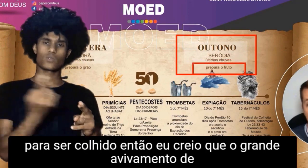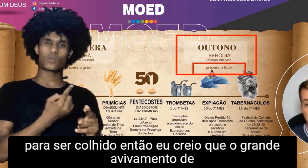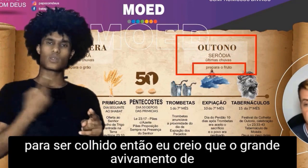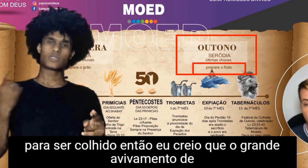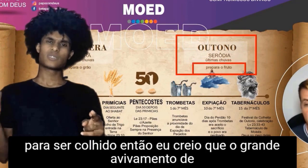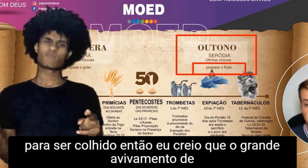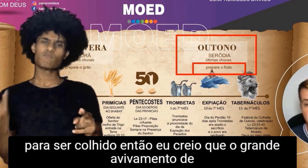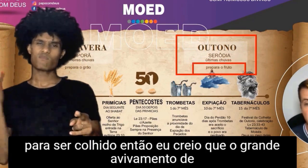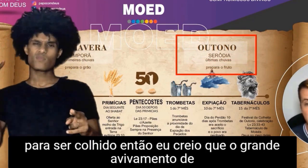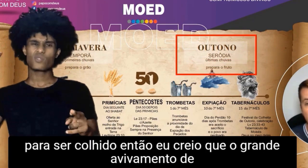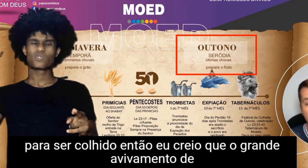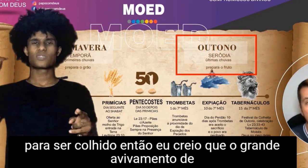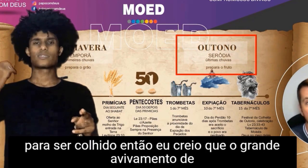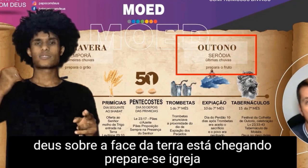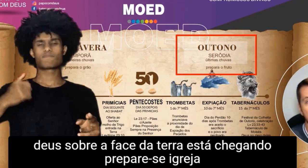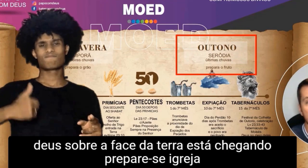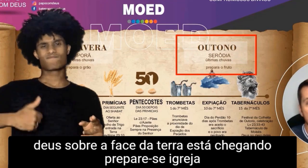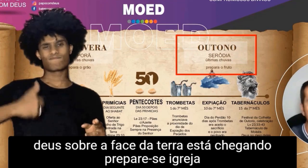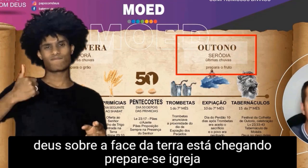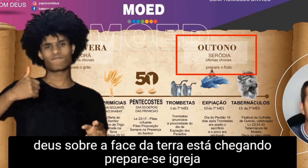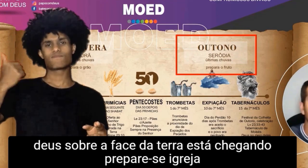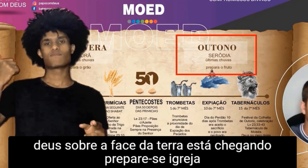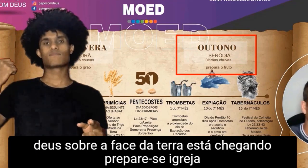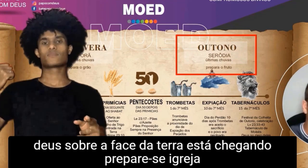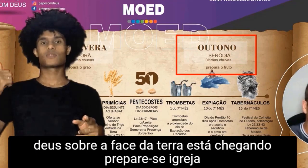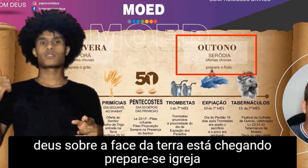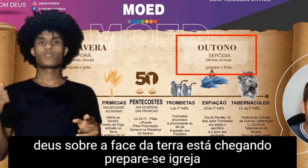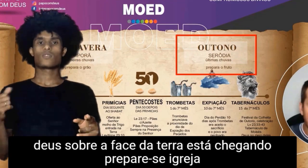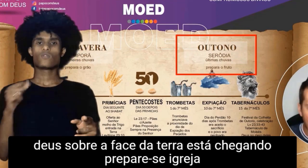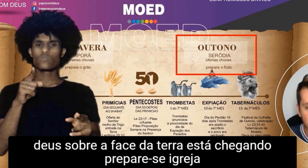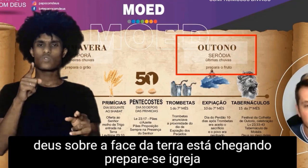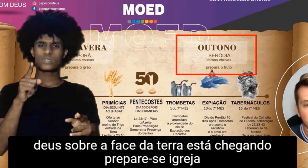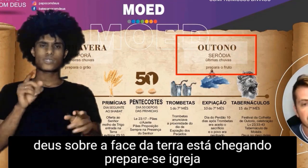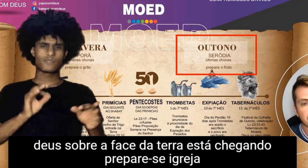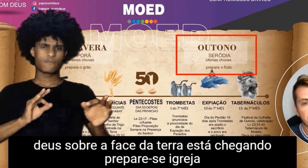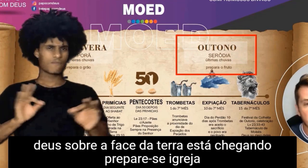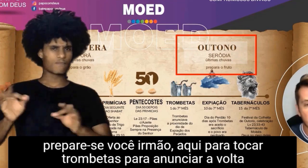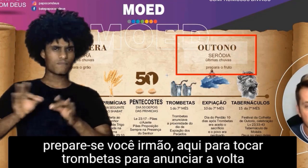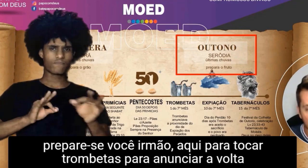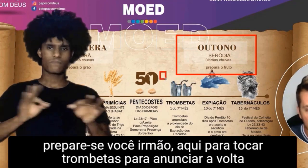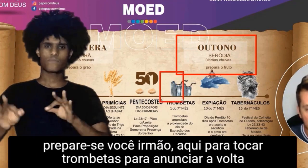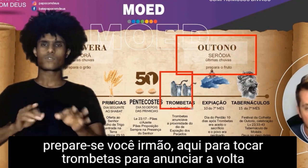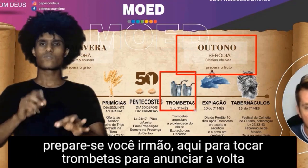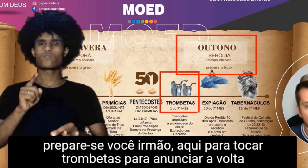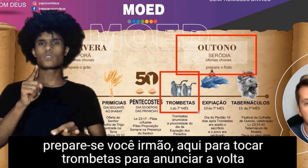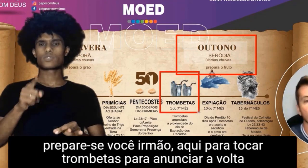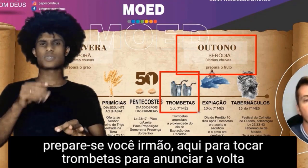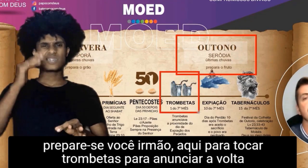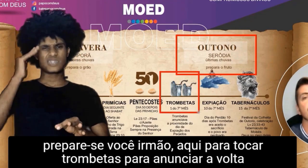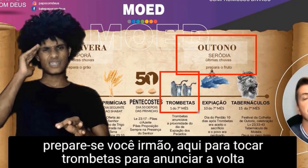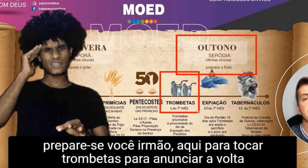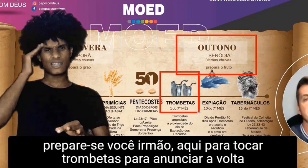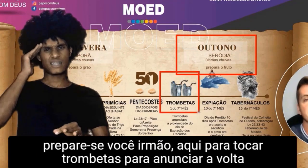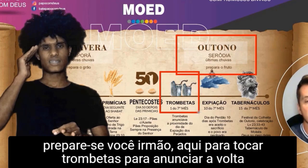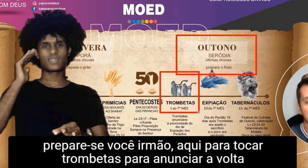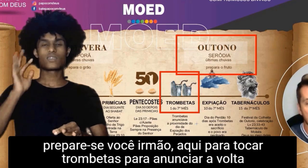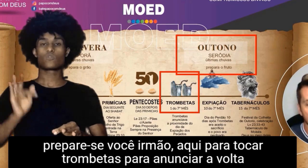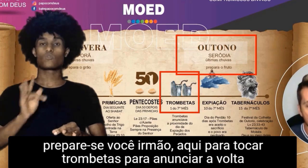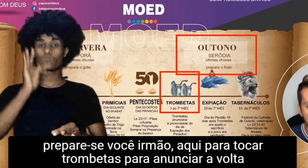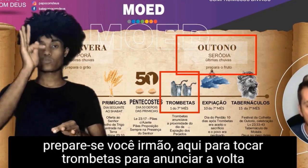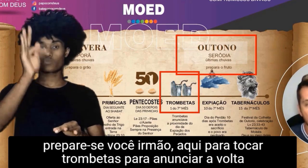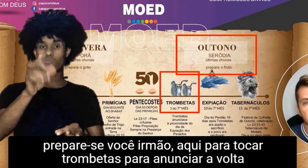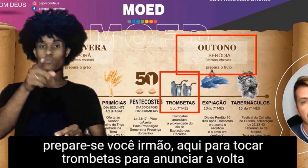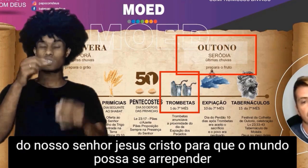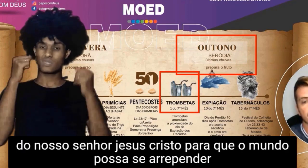creio que o grande avivamento de Deus sobre a face da terra está chegando. Prepare-se, igreja, prepare-se você, irmãos, aqui, ó, para tocar trombetas,